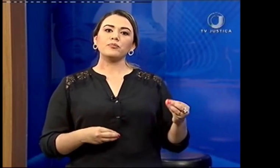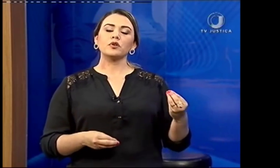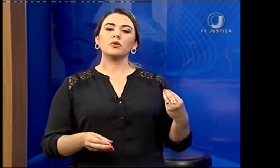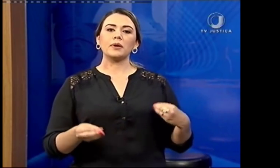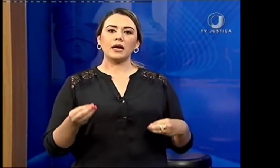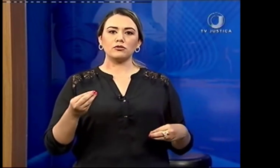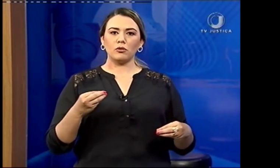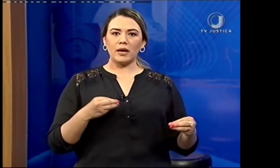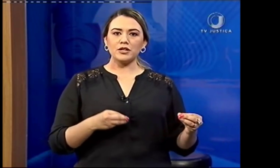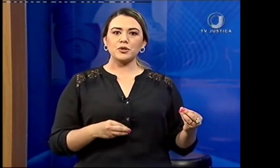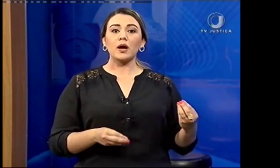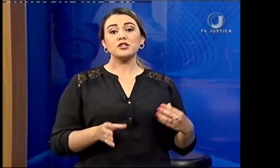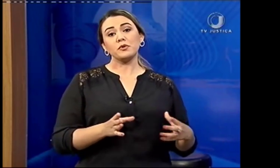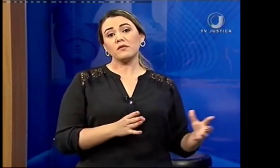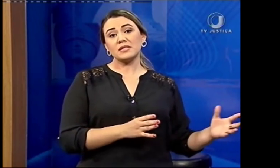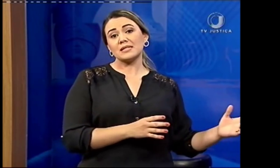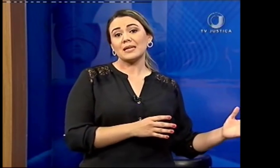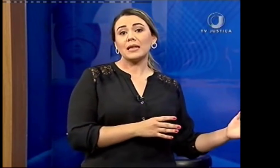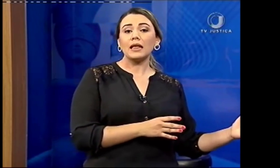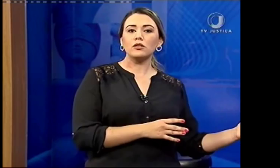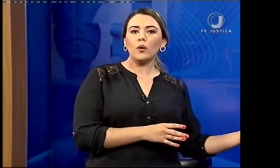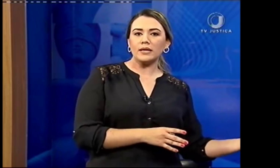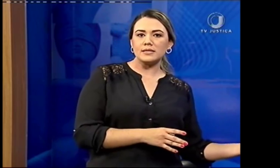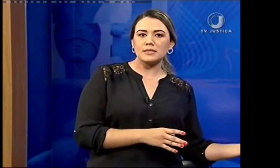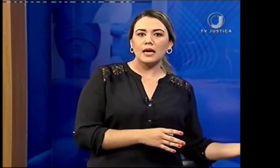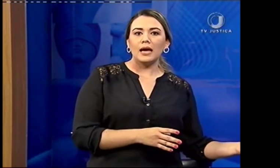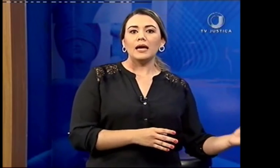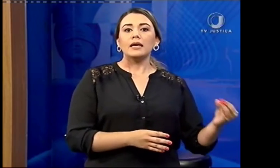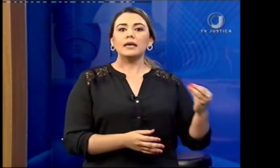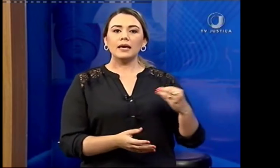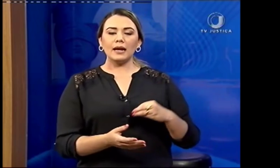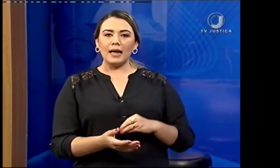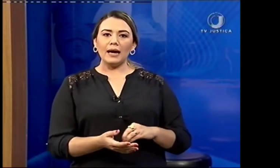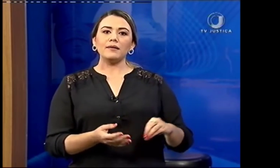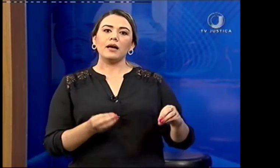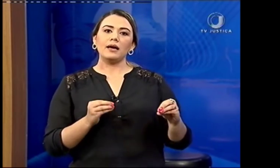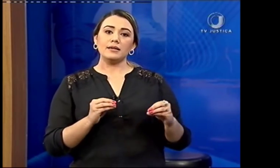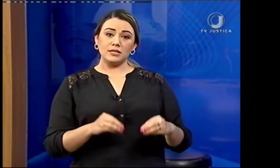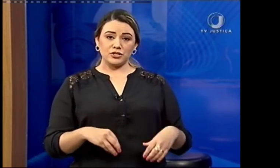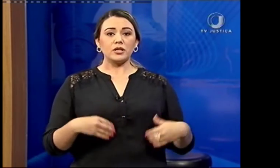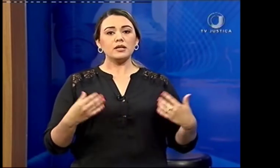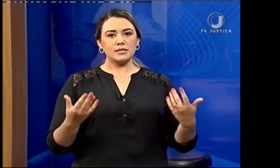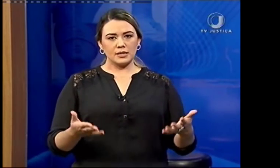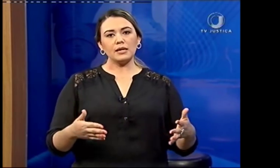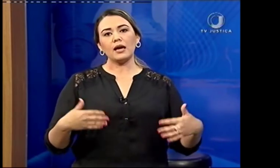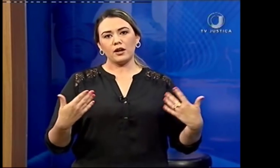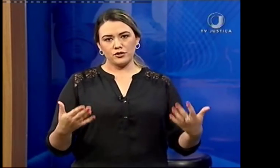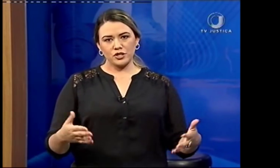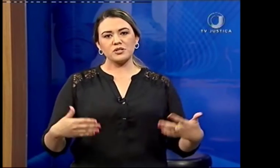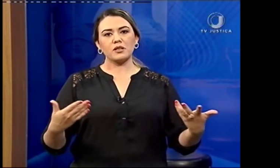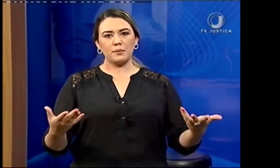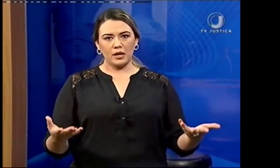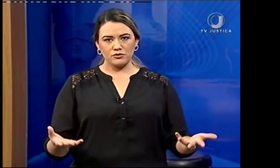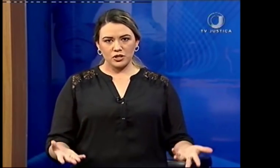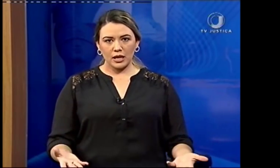do empregado doméstico é de 1972. E lá existia, sim, a garantia de determinados